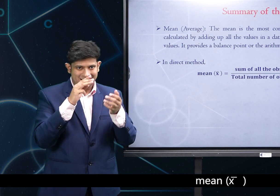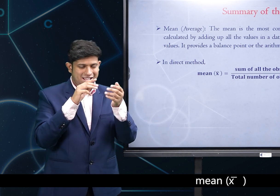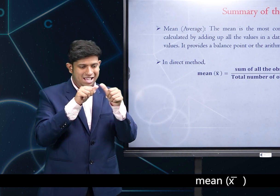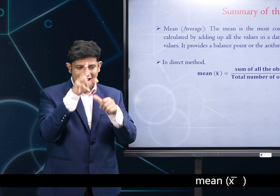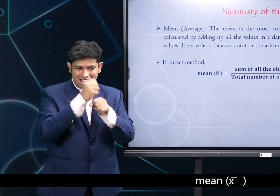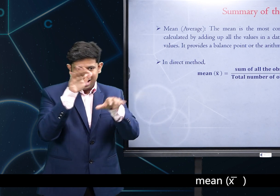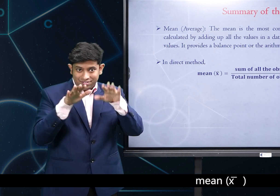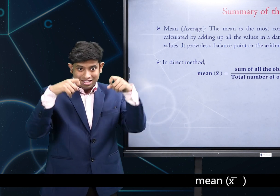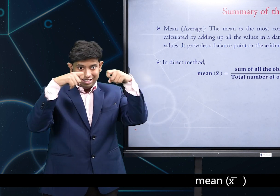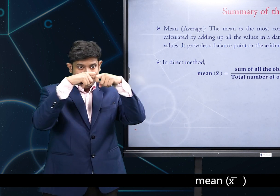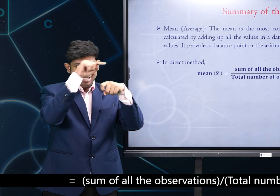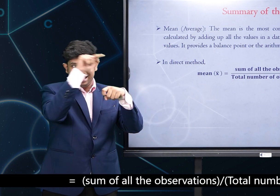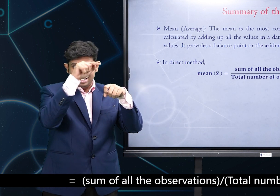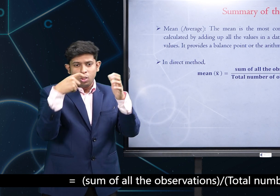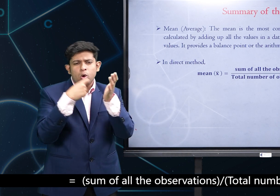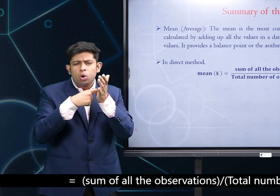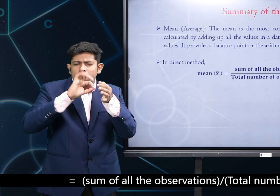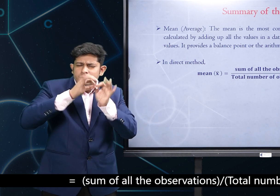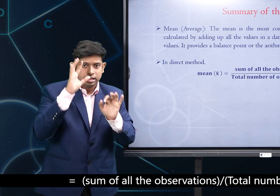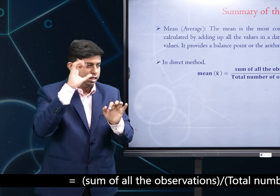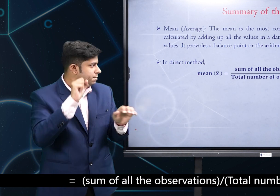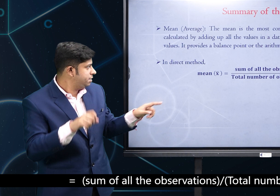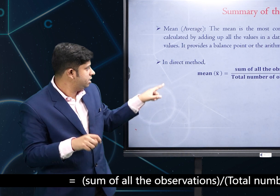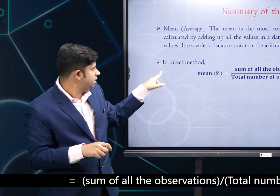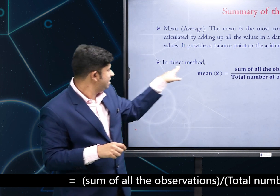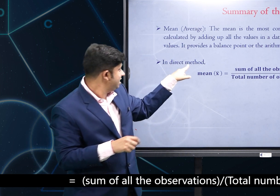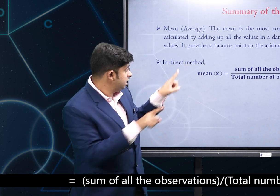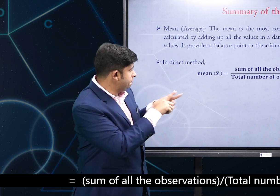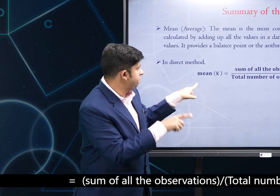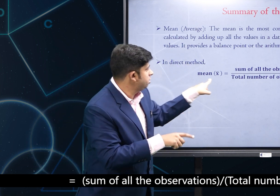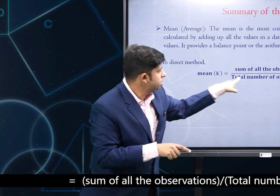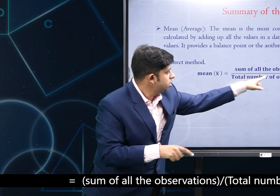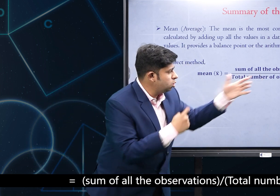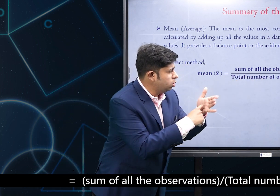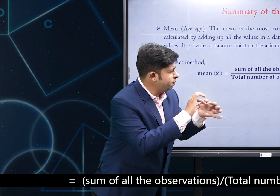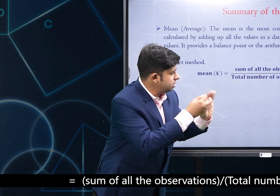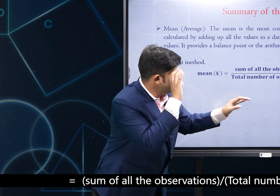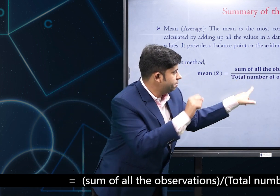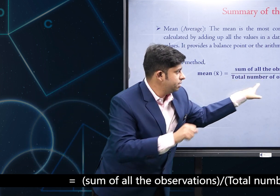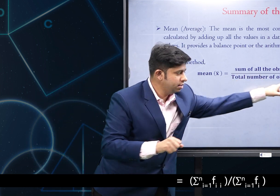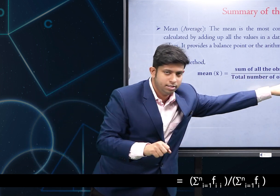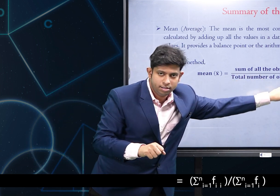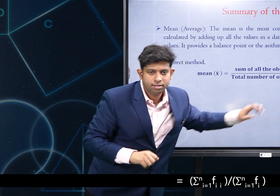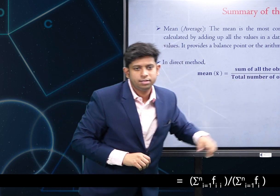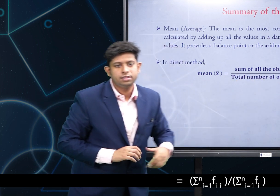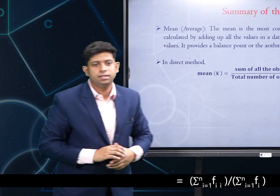మీన్ x sum of all the observations by total number of observations sum